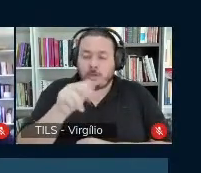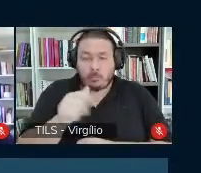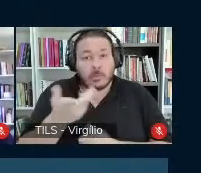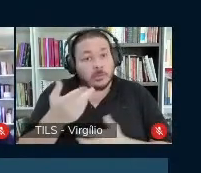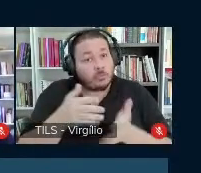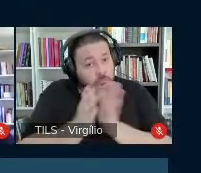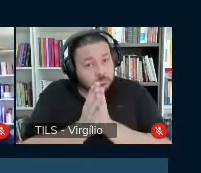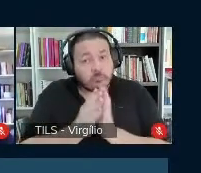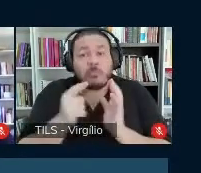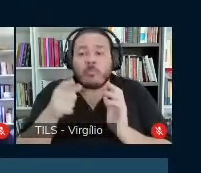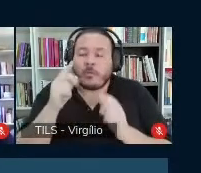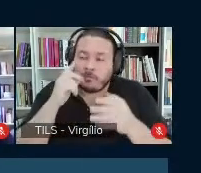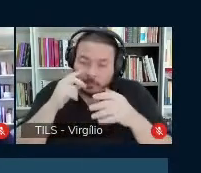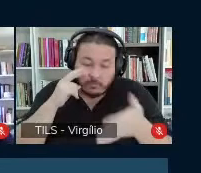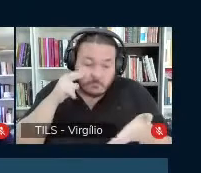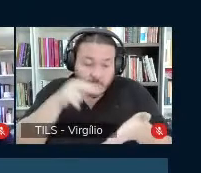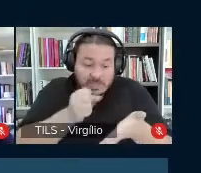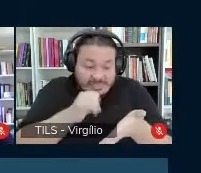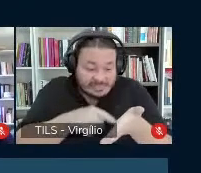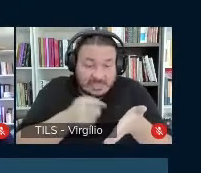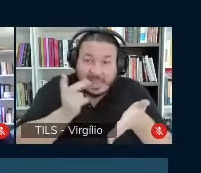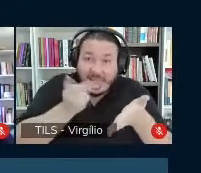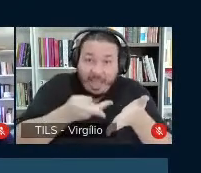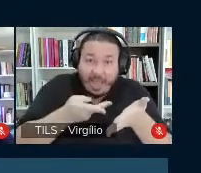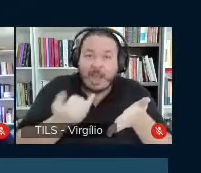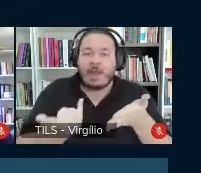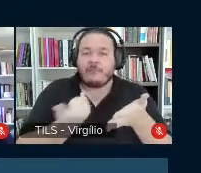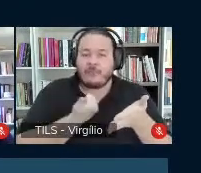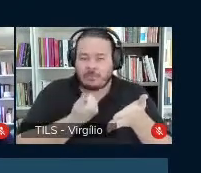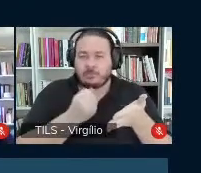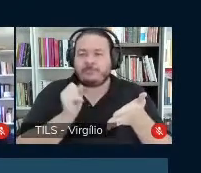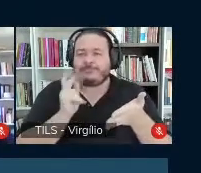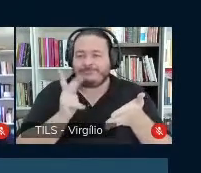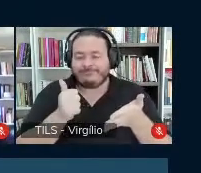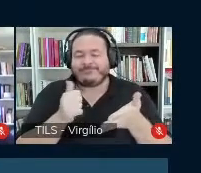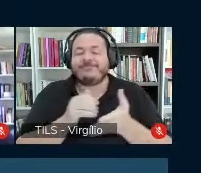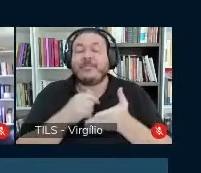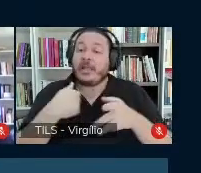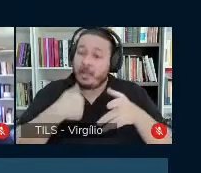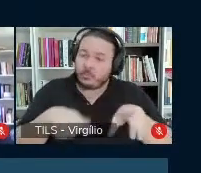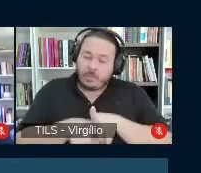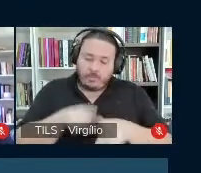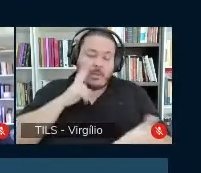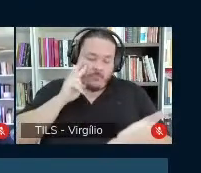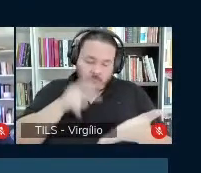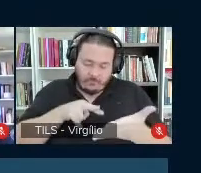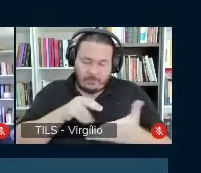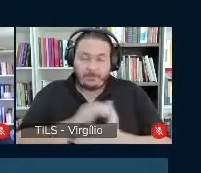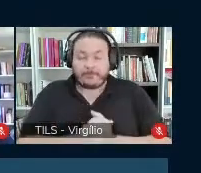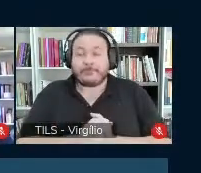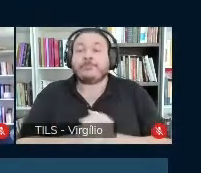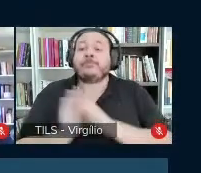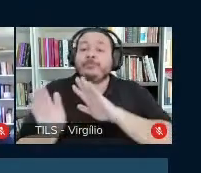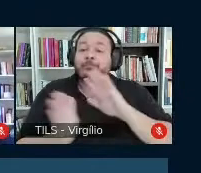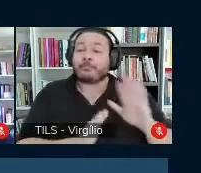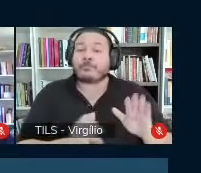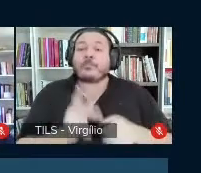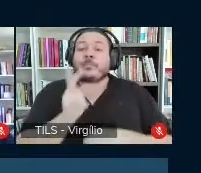né? Da mesma forma como eu vou observar aqui. A professora Cleide é